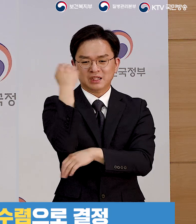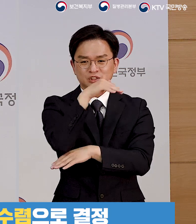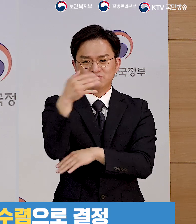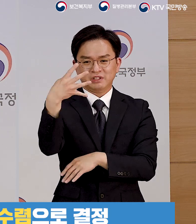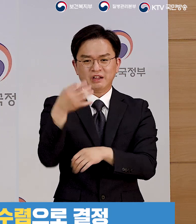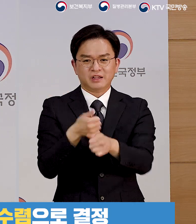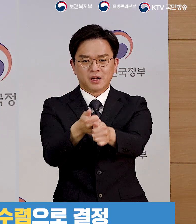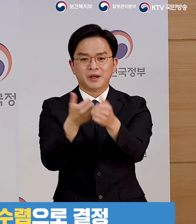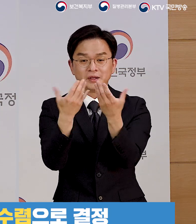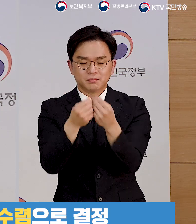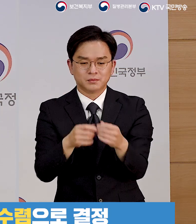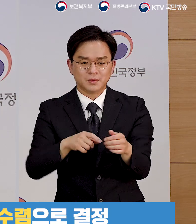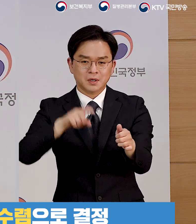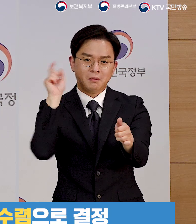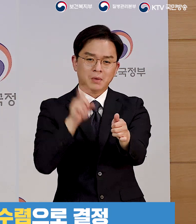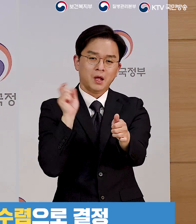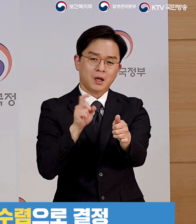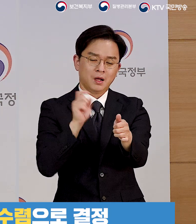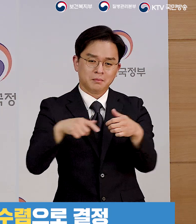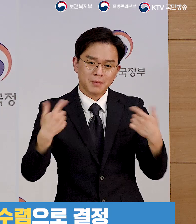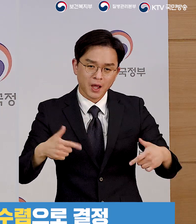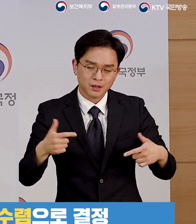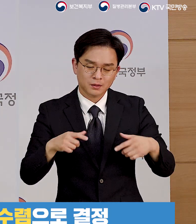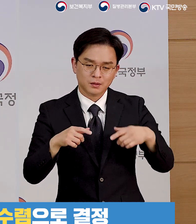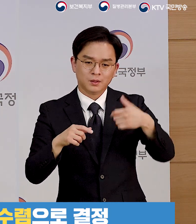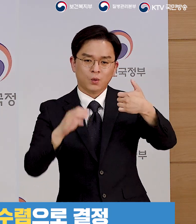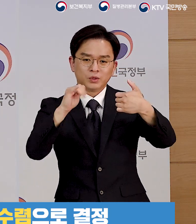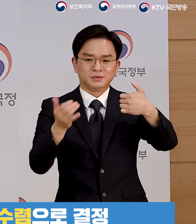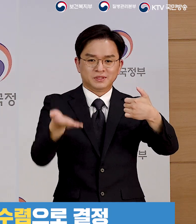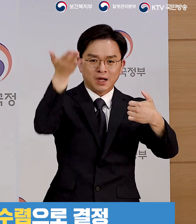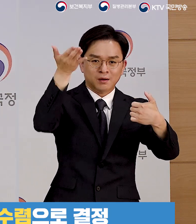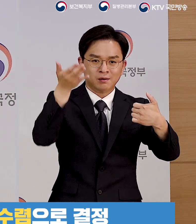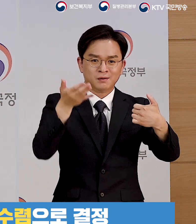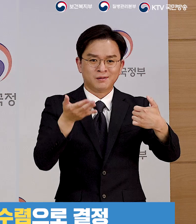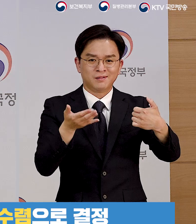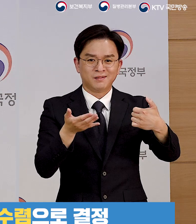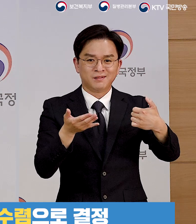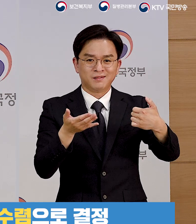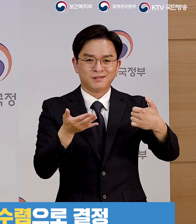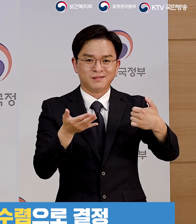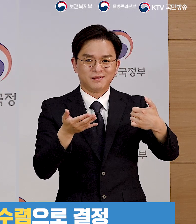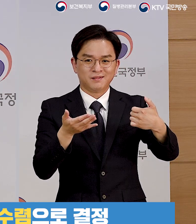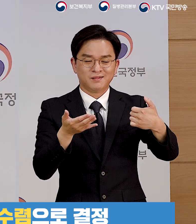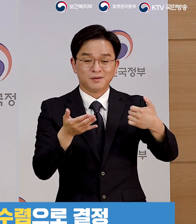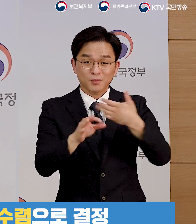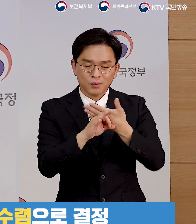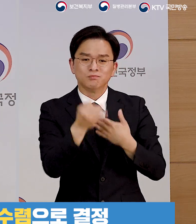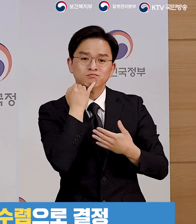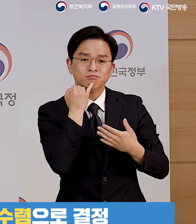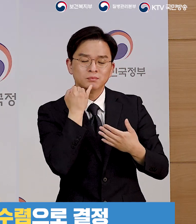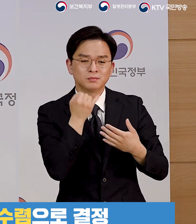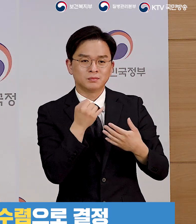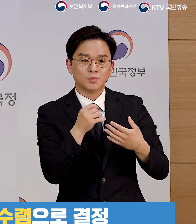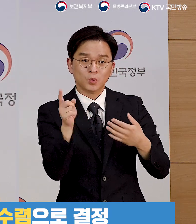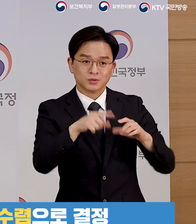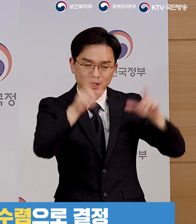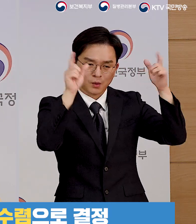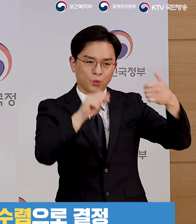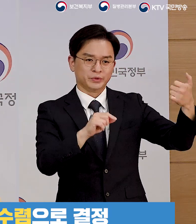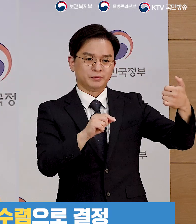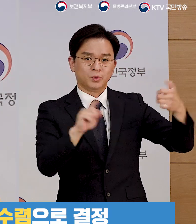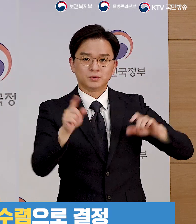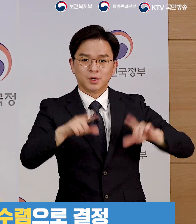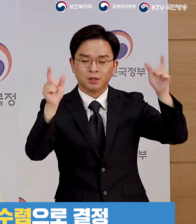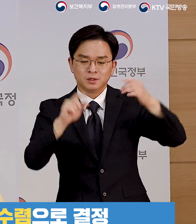보이는가도 굉장히 중요할 수 있습니다. 즉 확진자 수가 설사 하루에 50명을 넘어서더라도 하루만 넘어서는 것이